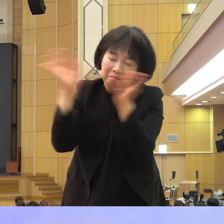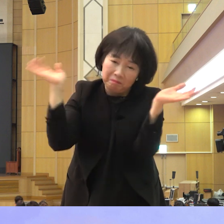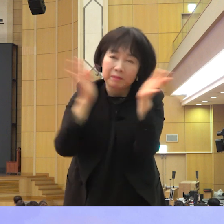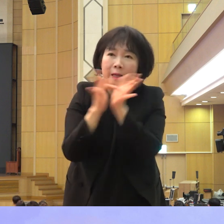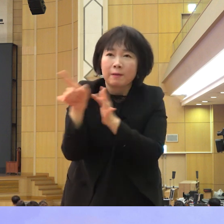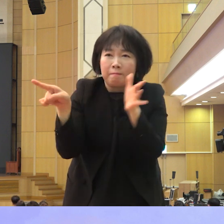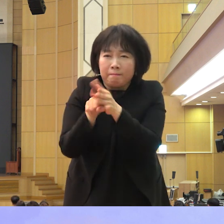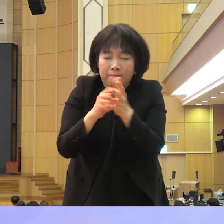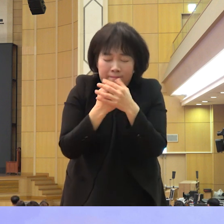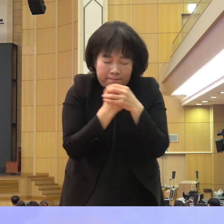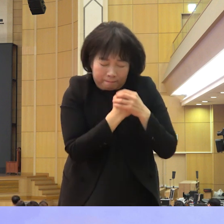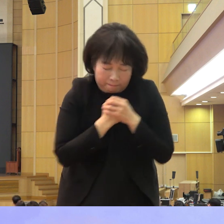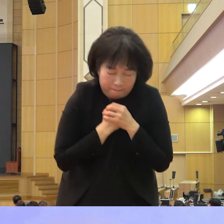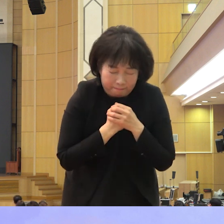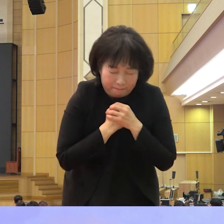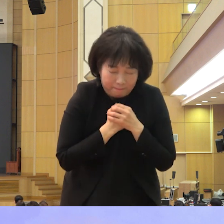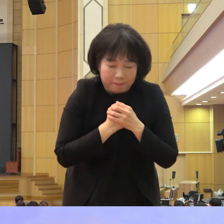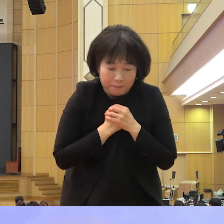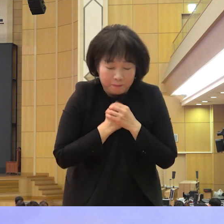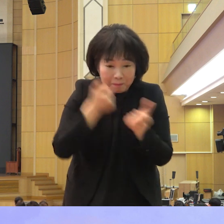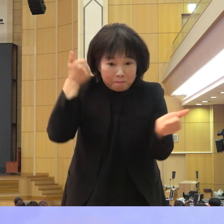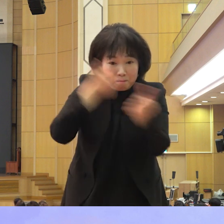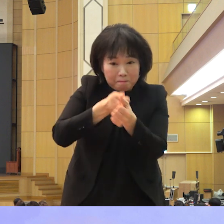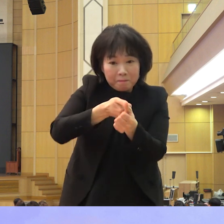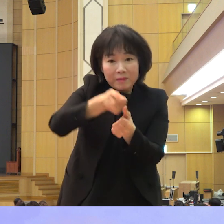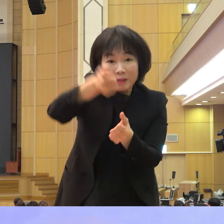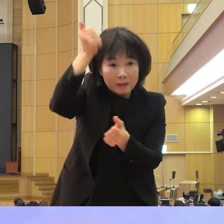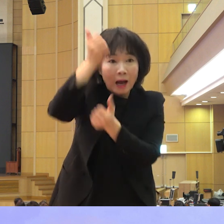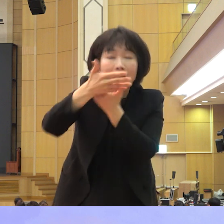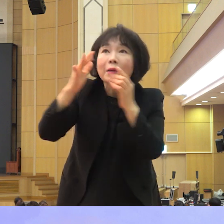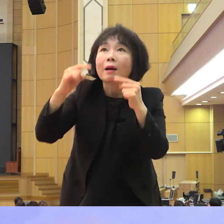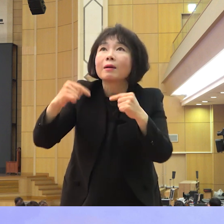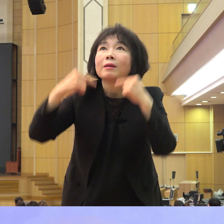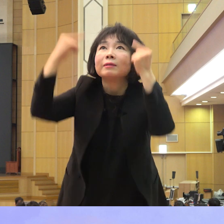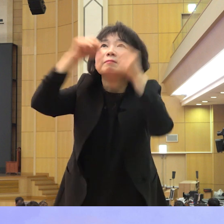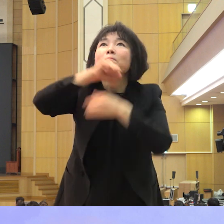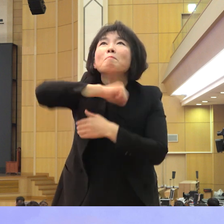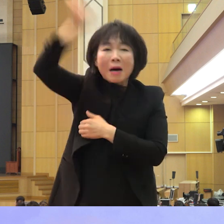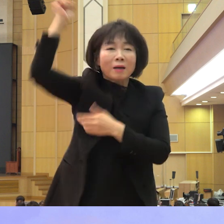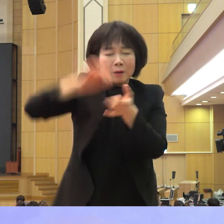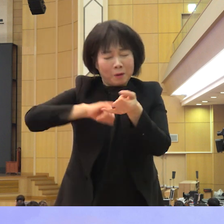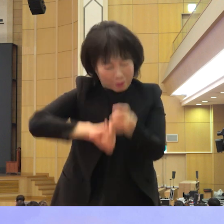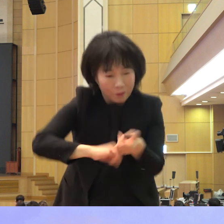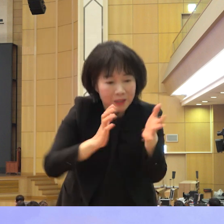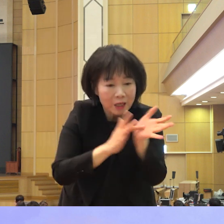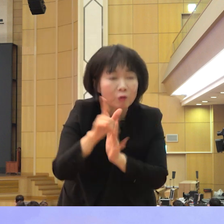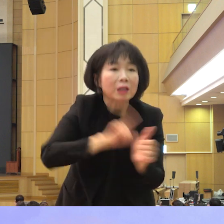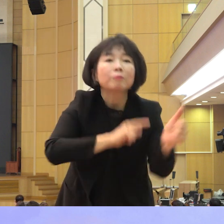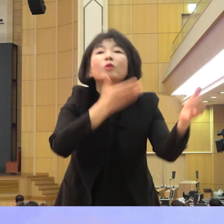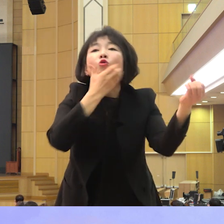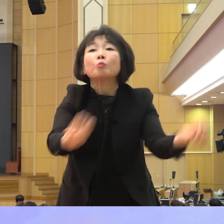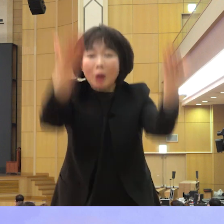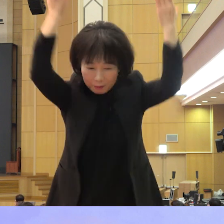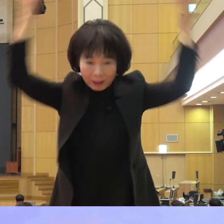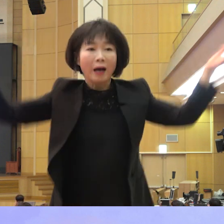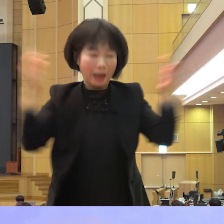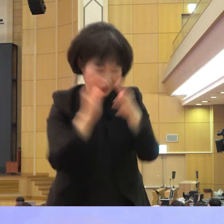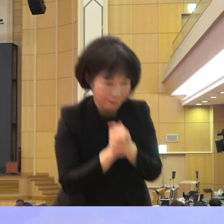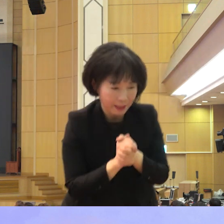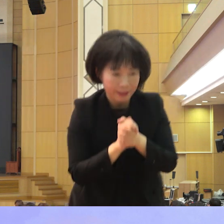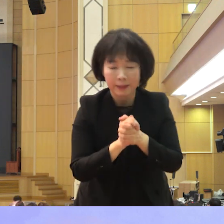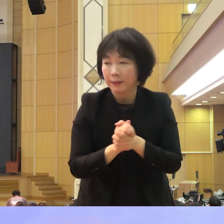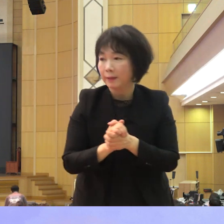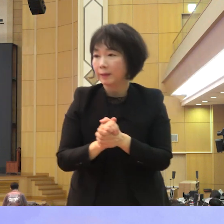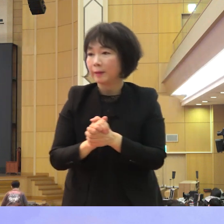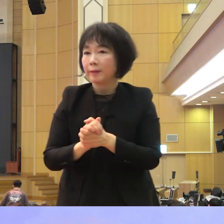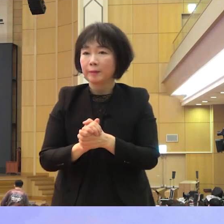믿음을 지켜서 승리해서 하나님 나라를 기업으로 받는 여러분 되기를 주 이름으로 축원합니다. 기도하겠습니다.